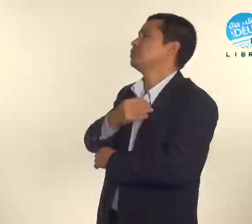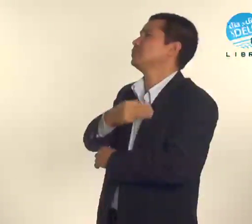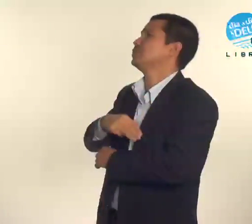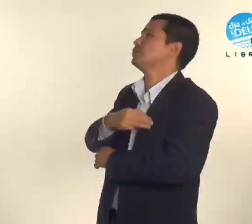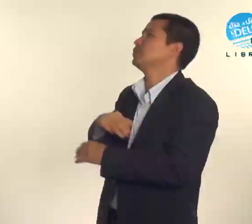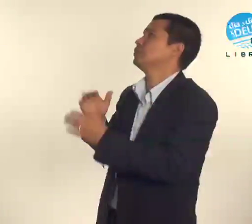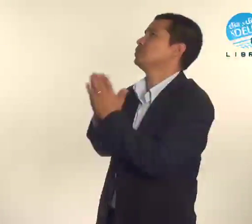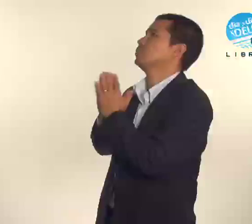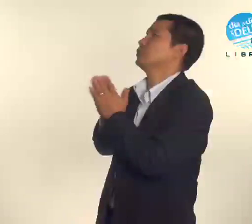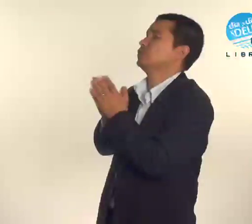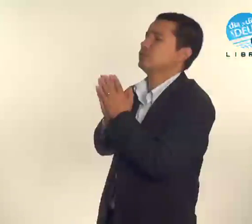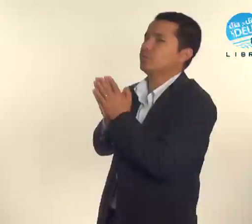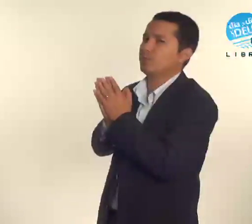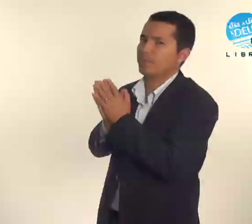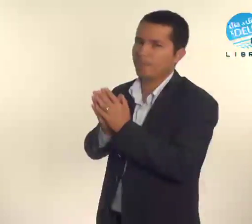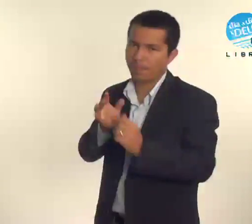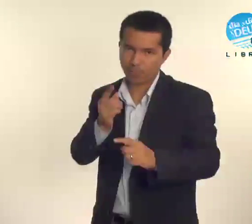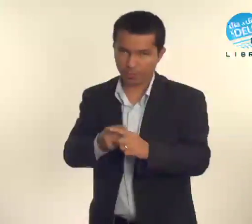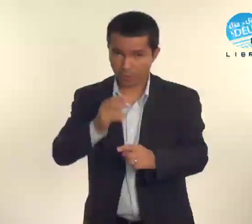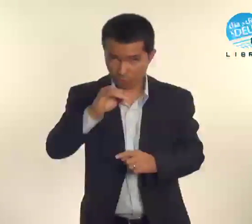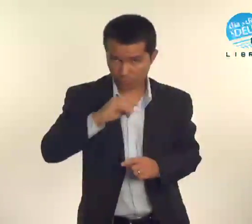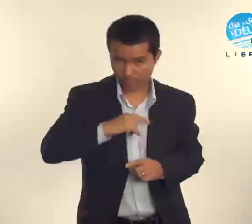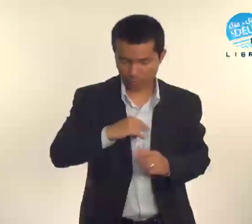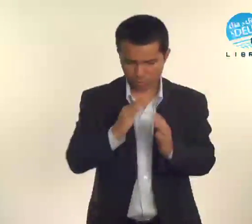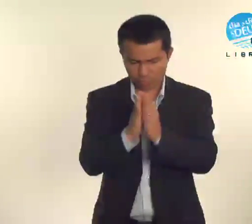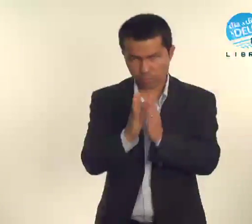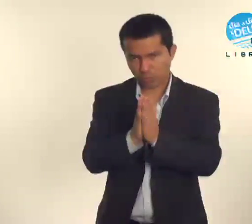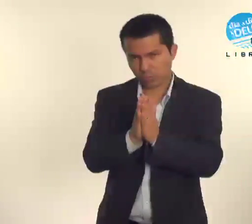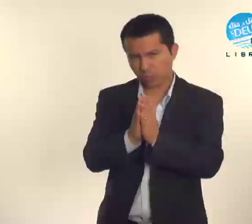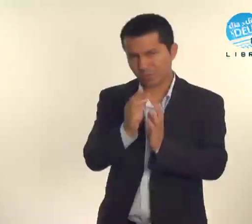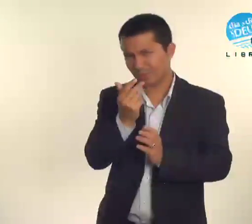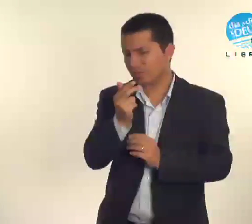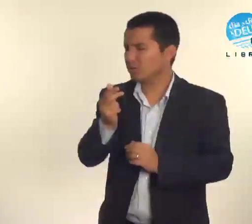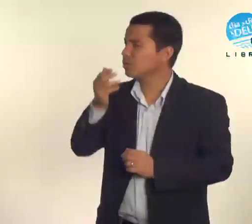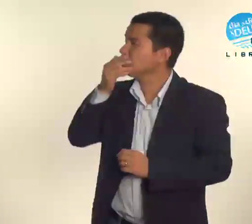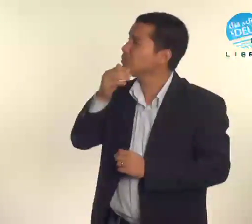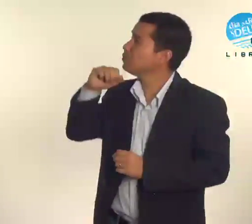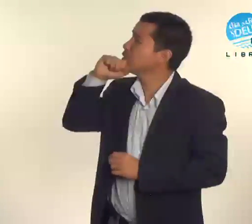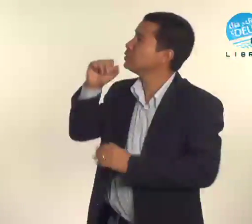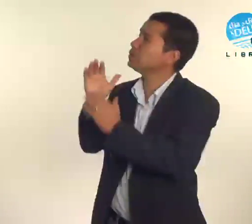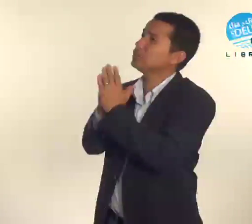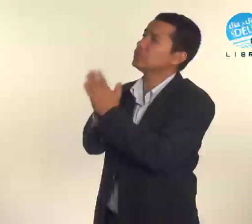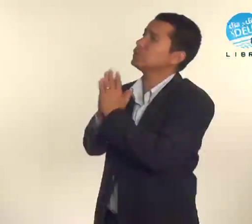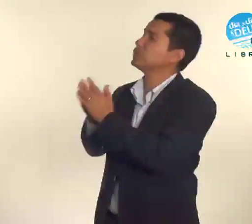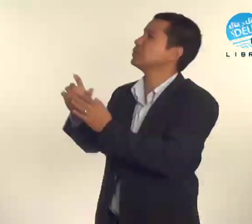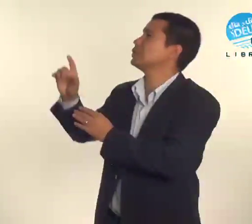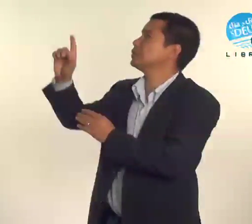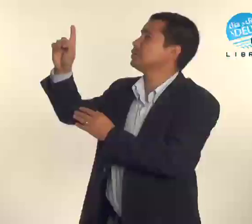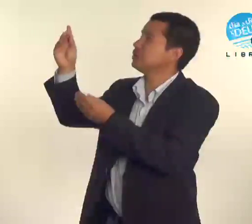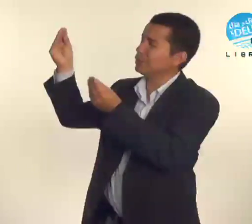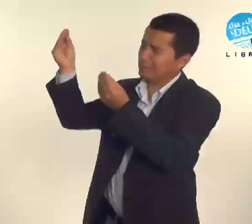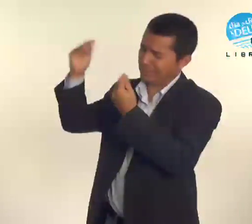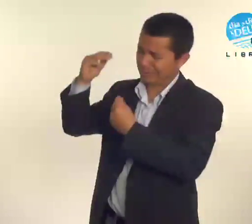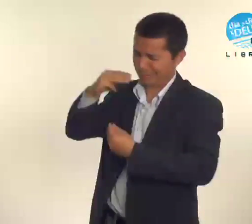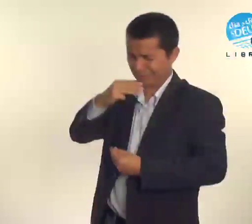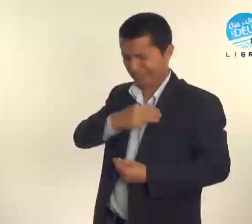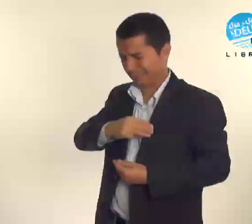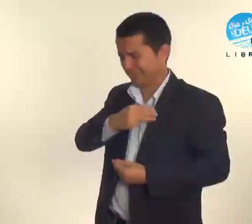Quando a gente ora na oração, Pai, perdoa-nos, a gente está dizendo, Senhor, tenha misericórdia, porque eu